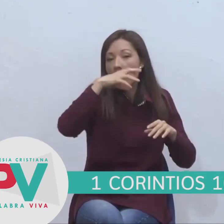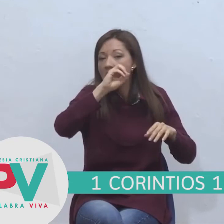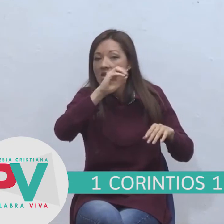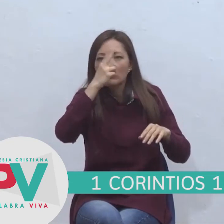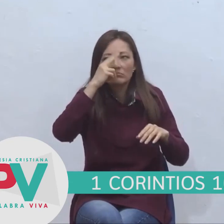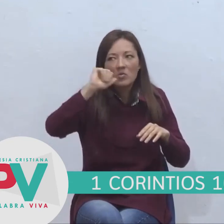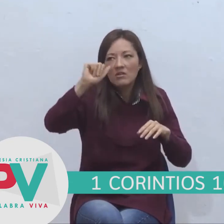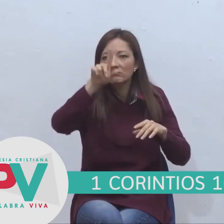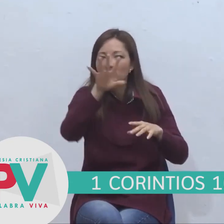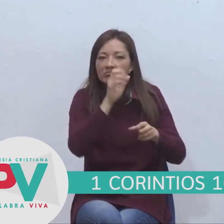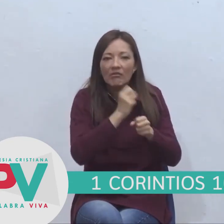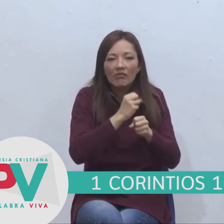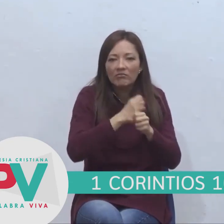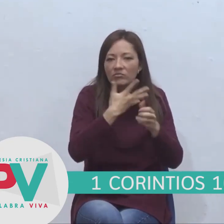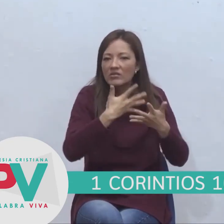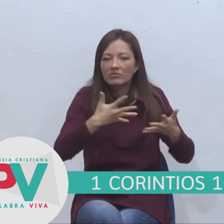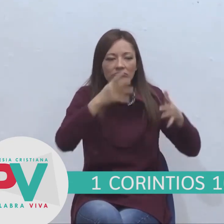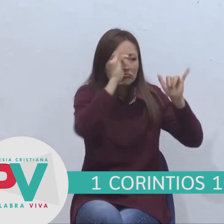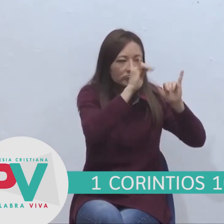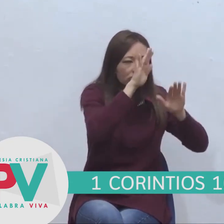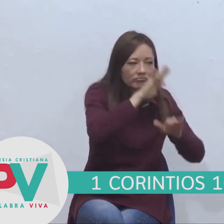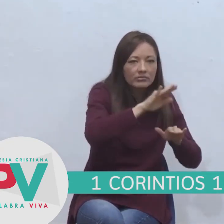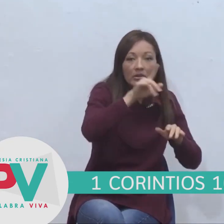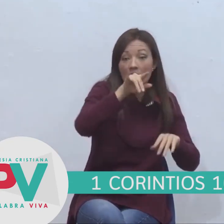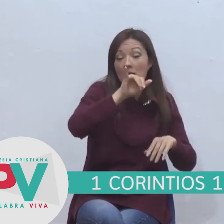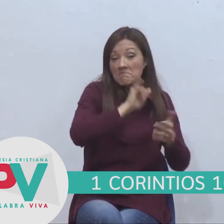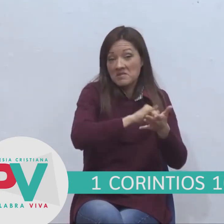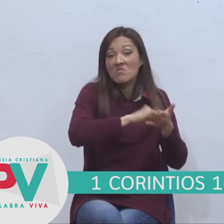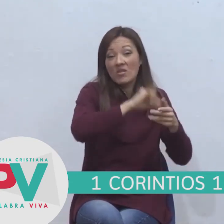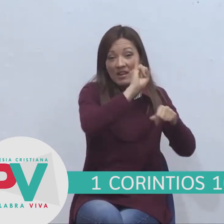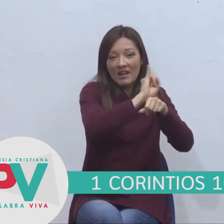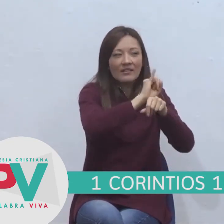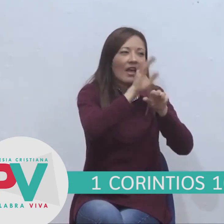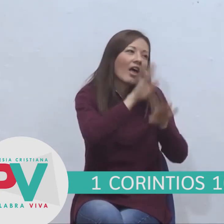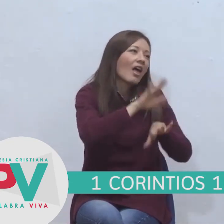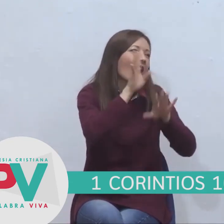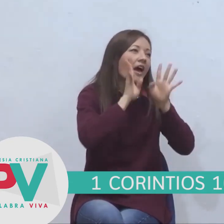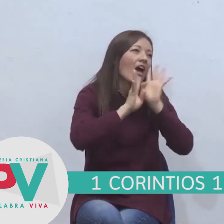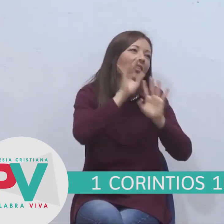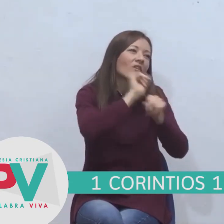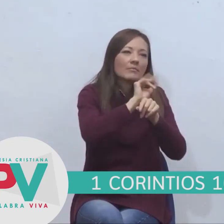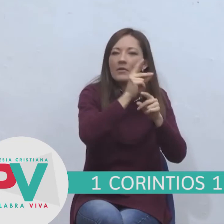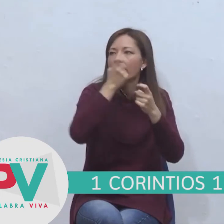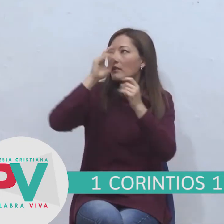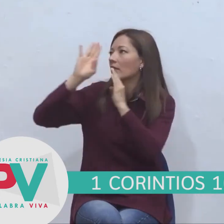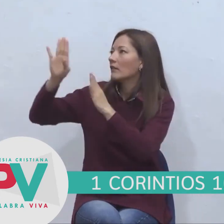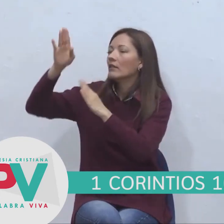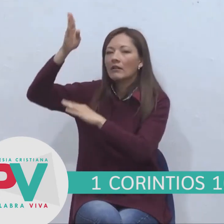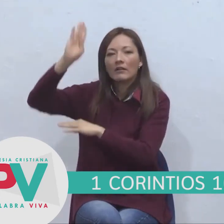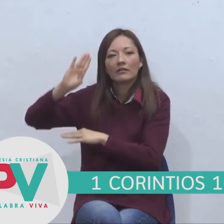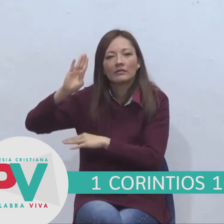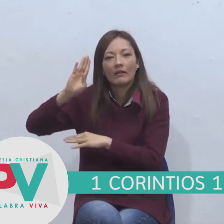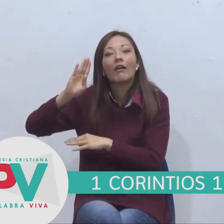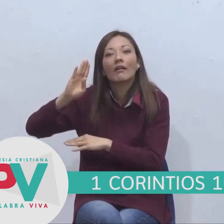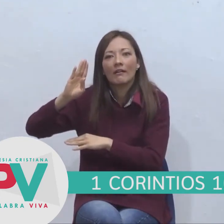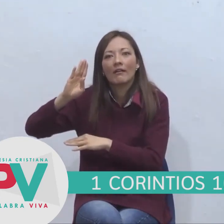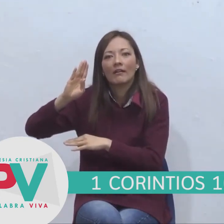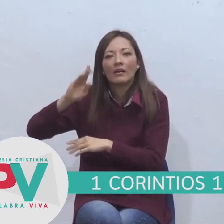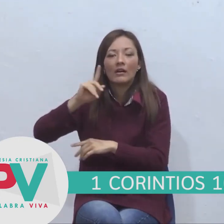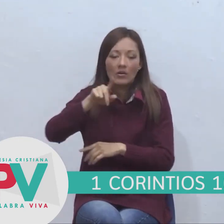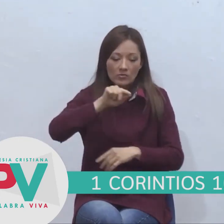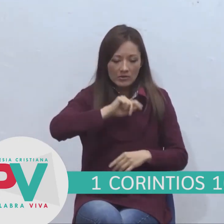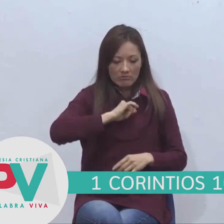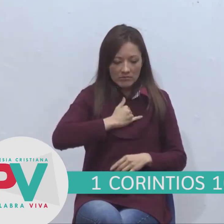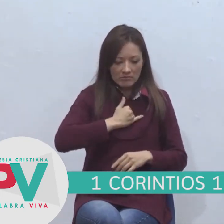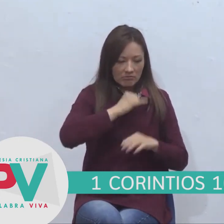ser su trabajo, puede ser la misma iglesia, que usted adore la iglesia pero no adora a Dios. Puede ser usted